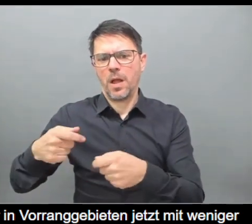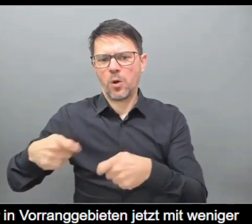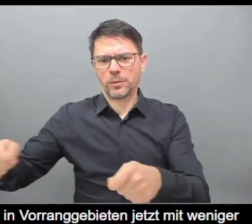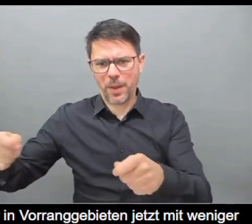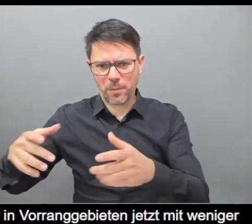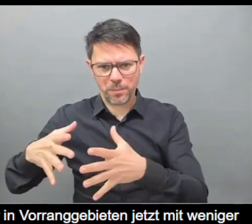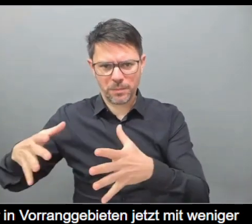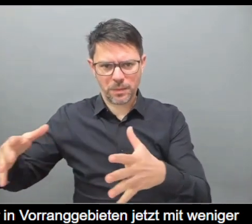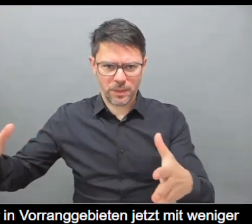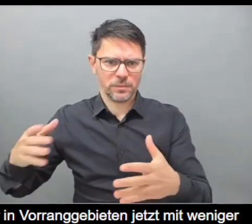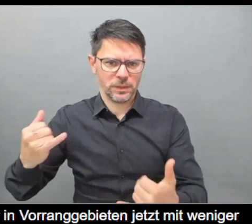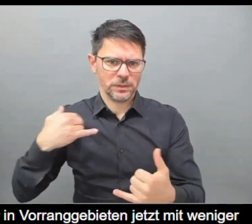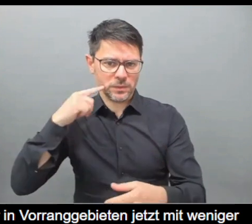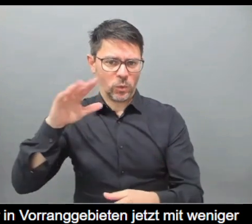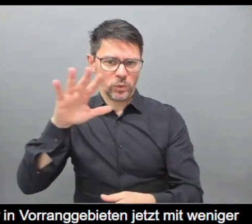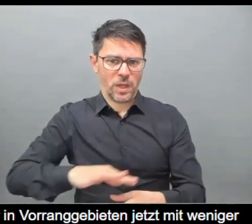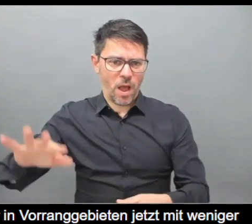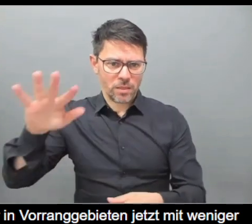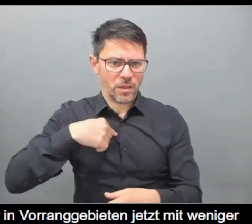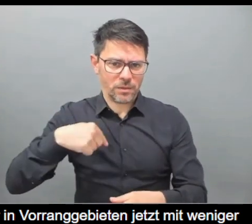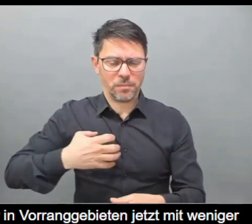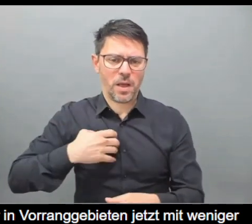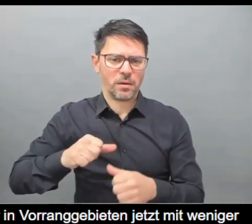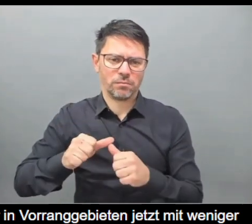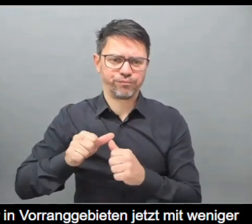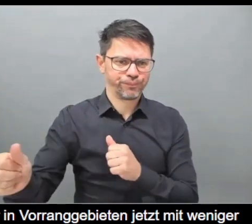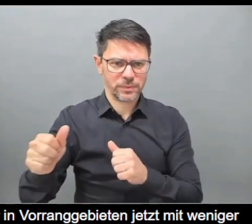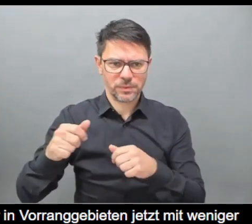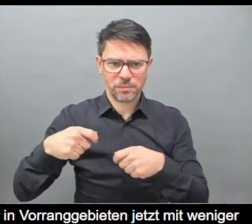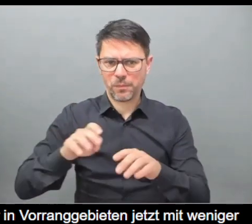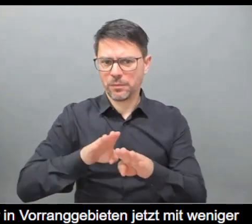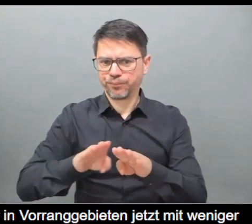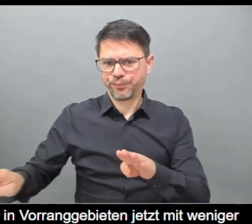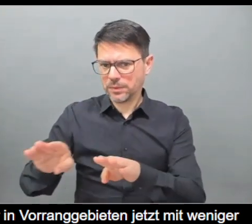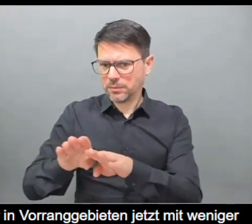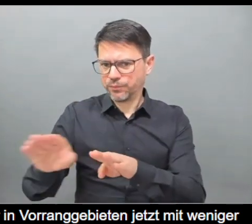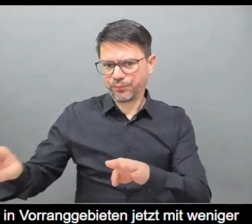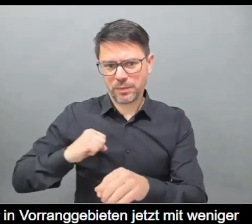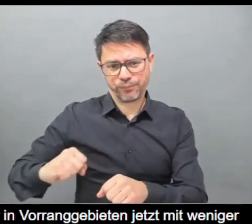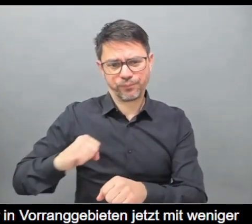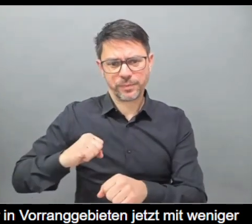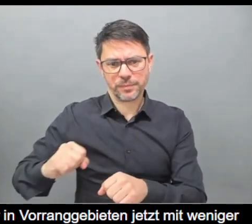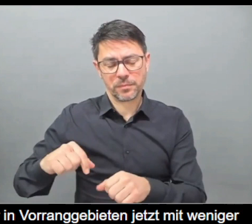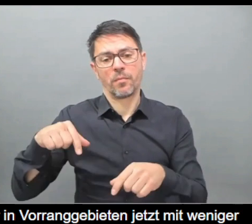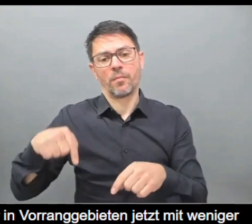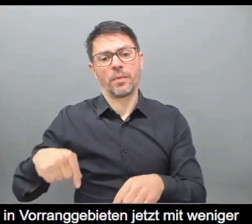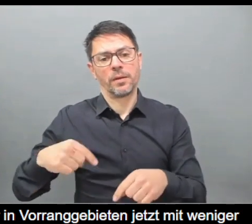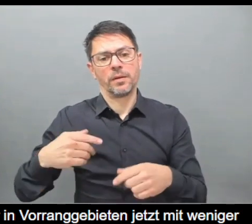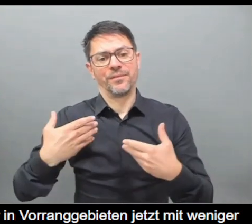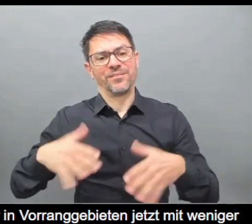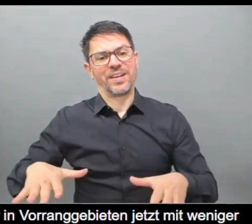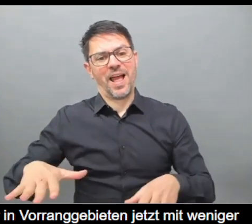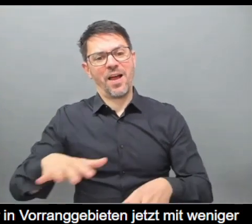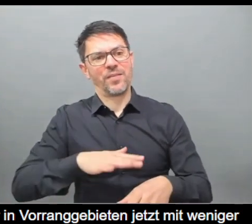Vor allem dann eben, wenn die erneuerbaren Energien anfallen, um die Mittagszeit in Bayern bereits mehr als 100 Prozent des